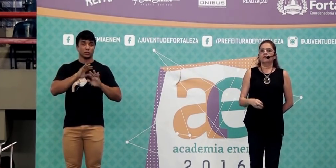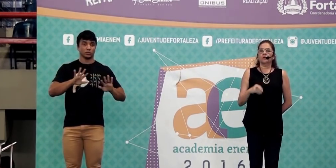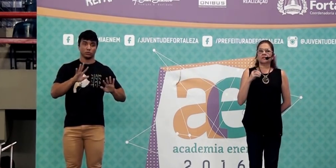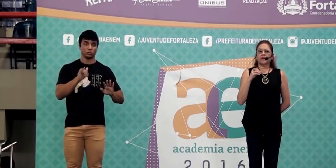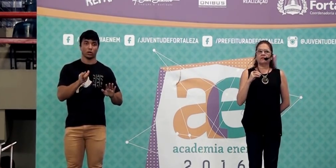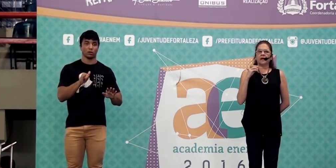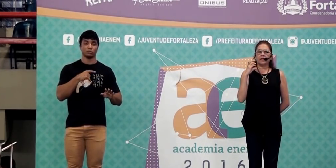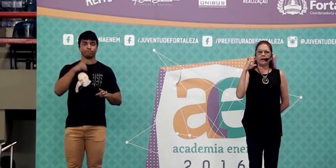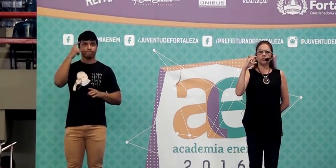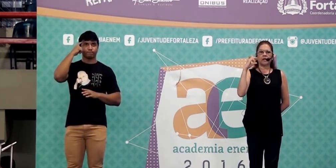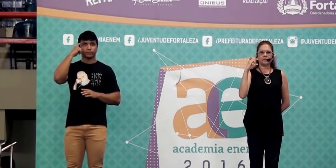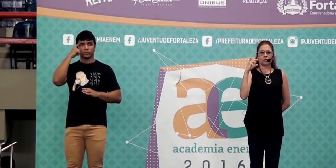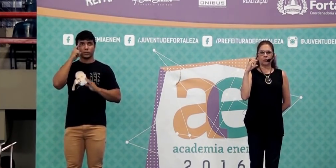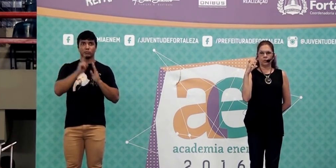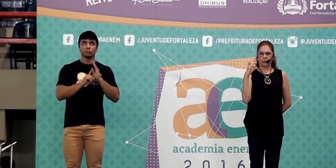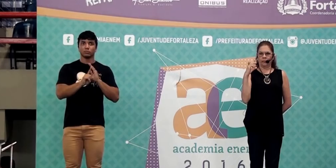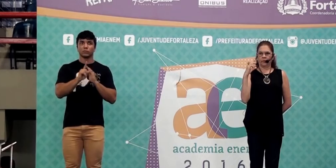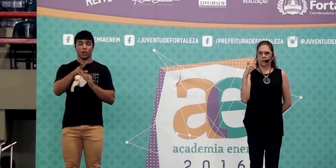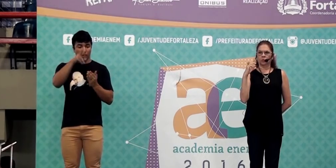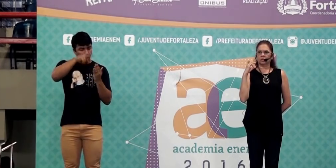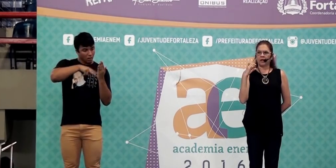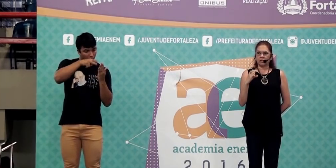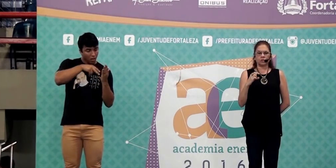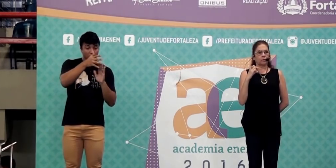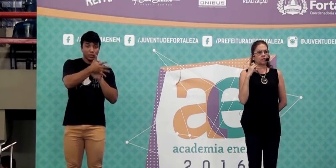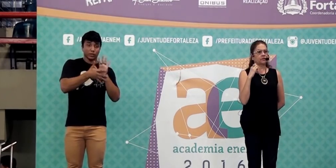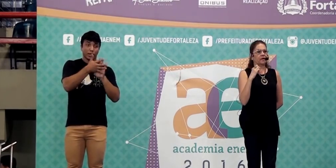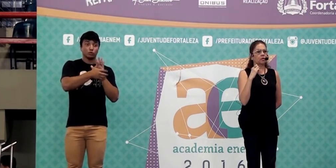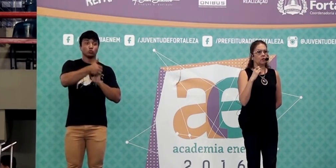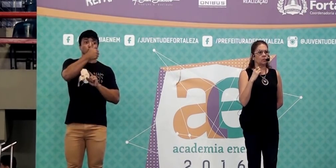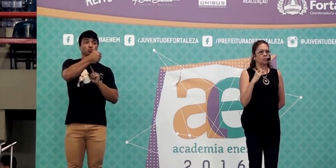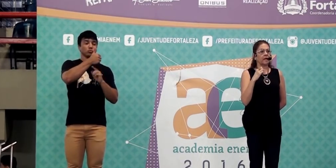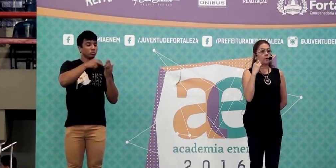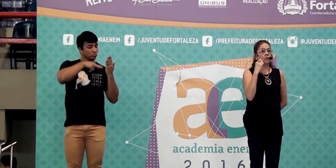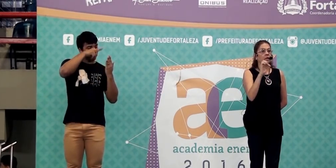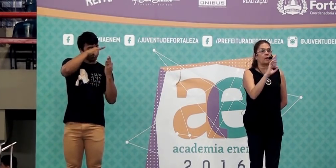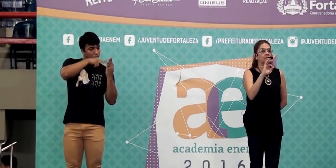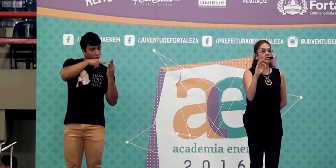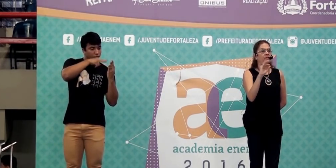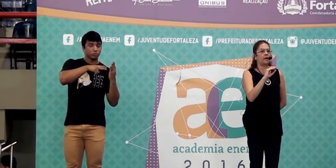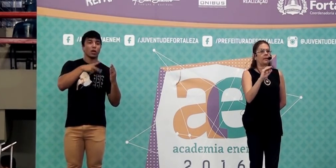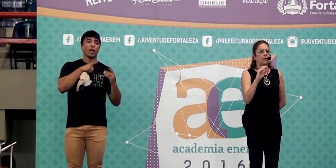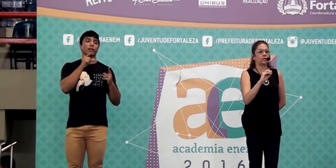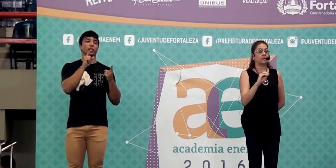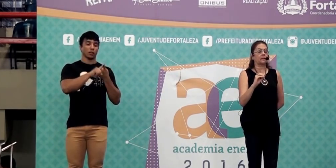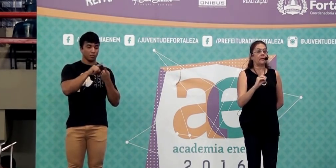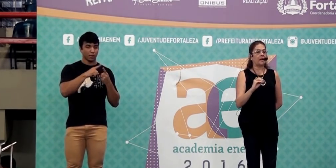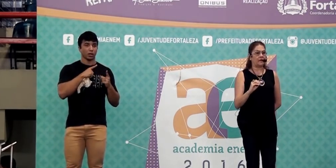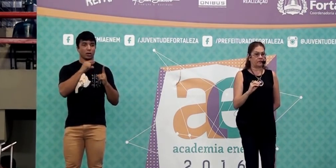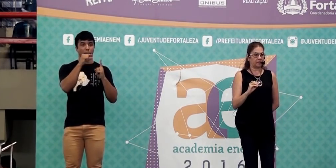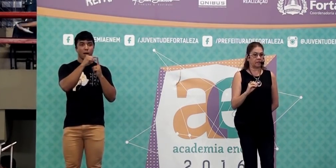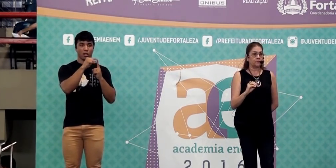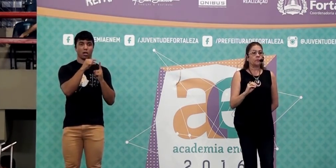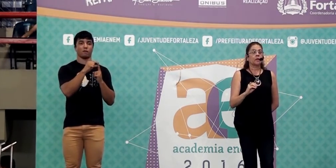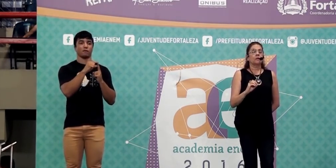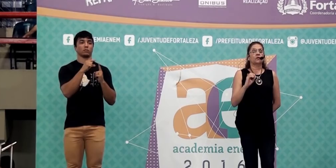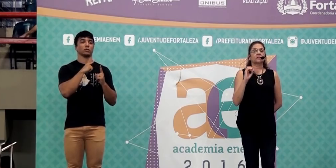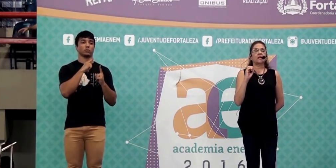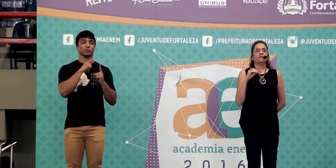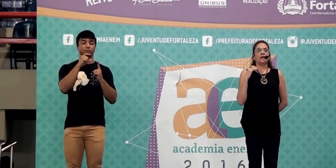maneira. Você vai ler o texto 1, o texto motivador 1, que é com linguagem verbal, que tem